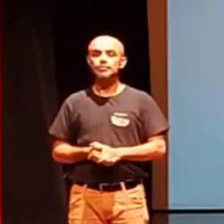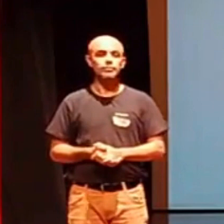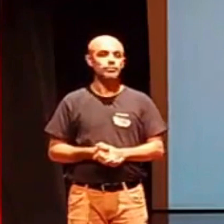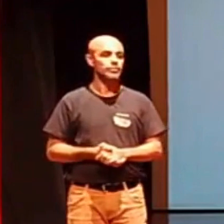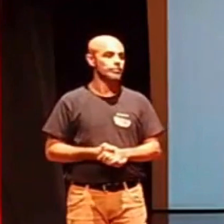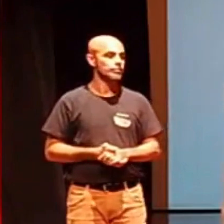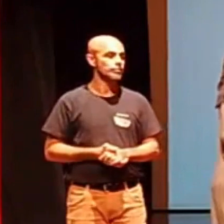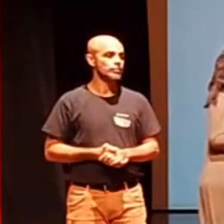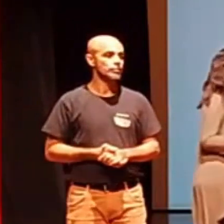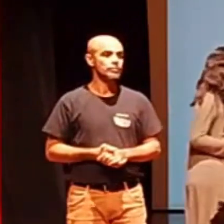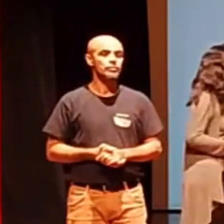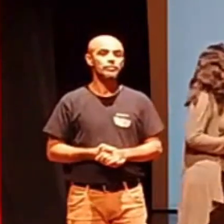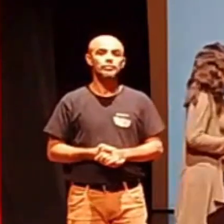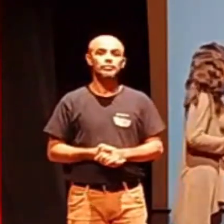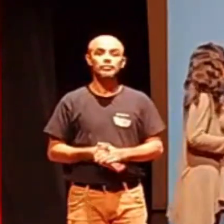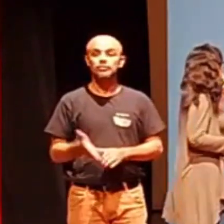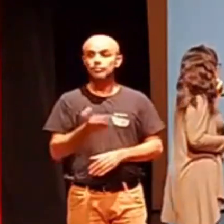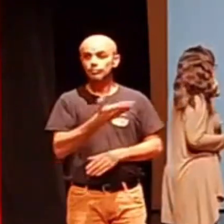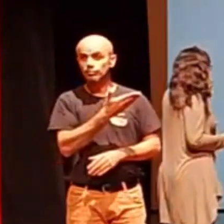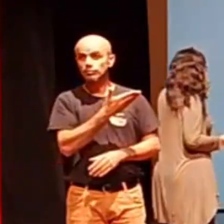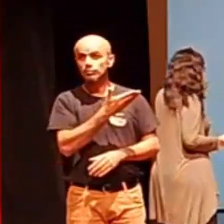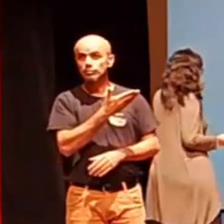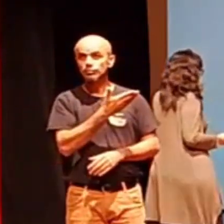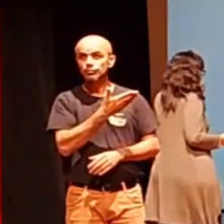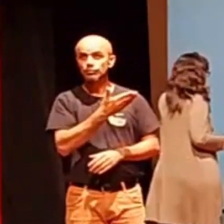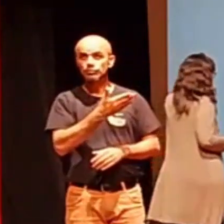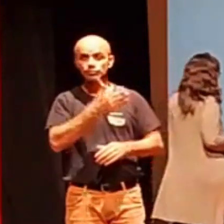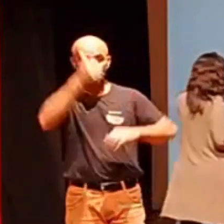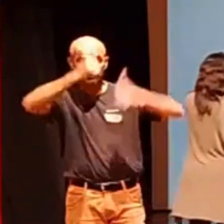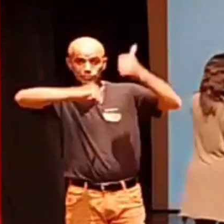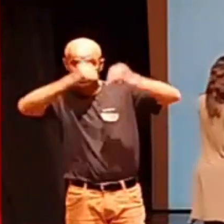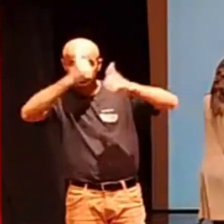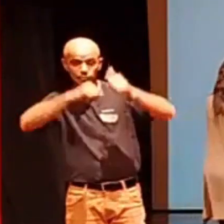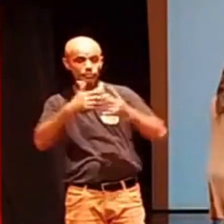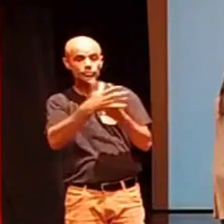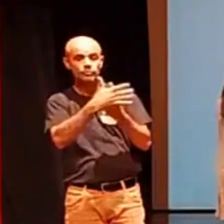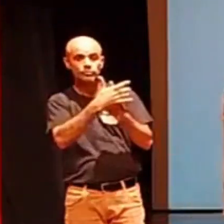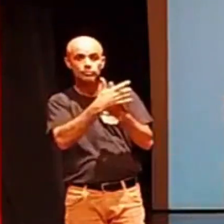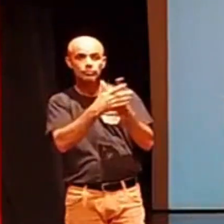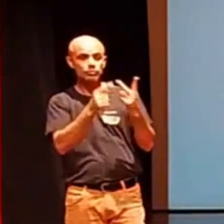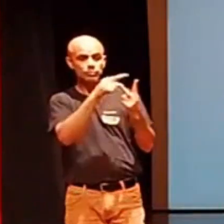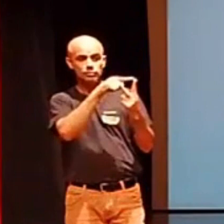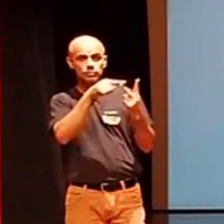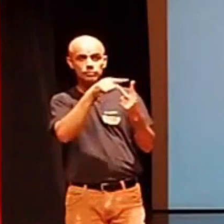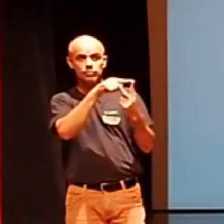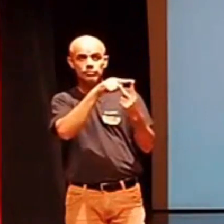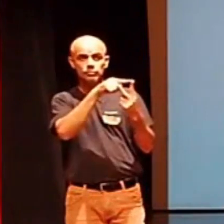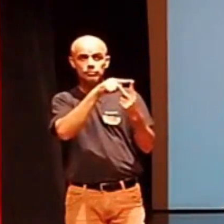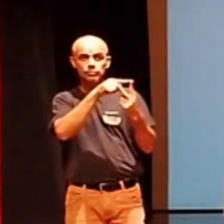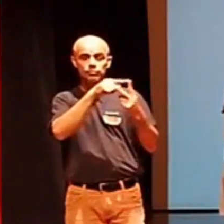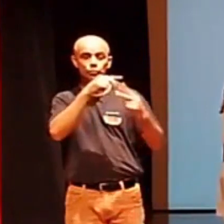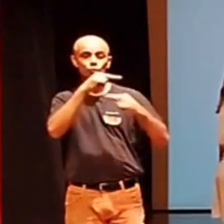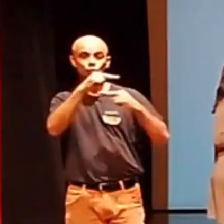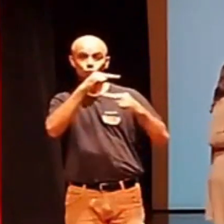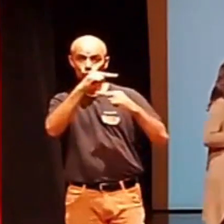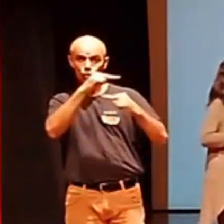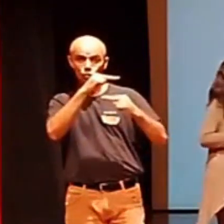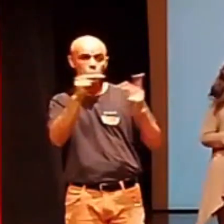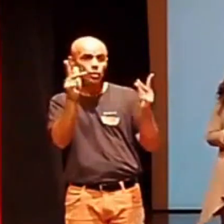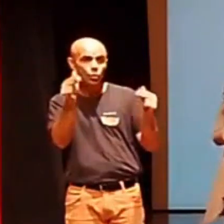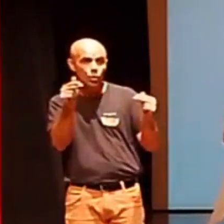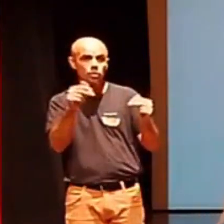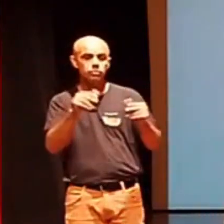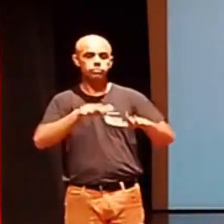Infelizmente não passou. Então, se vocês olharem essas duas pacientes, vocês podem perceber que o exercício é o mesmo. Por isso que eu coloquei esse movimento aí